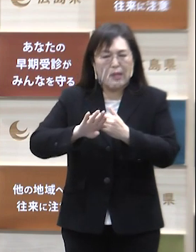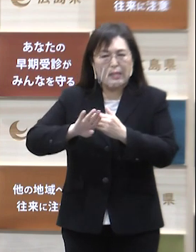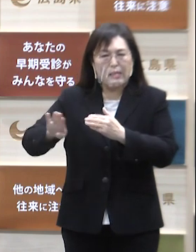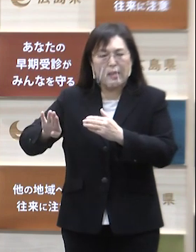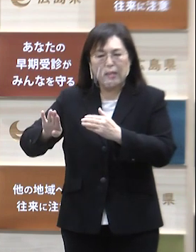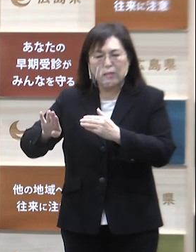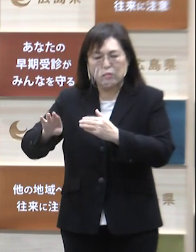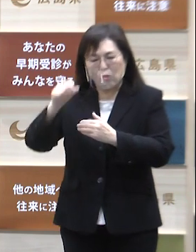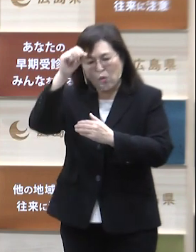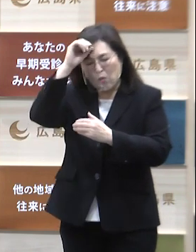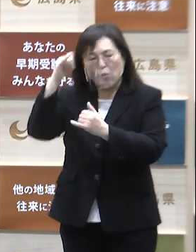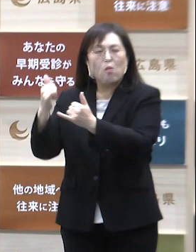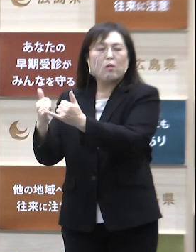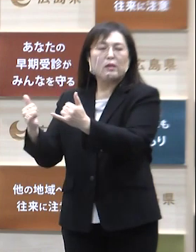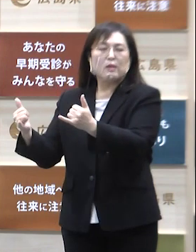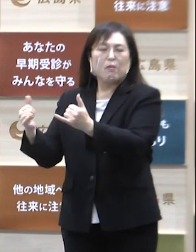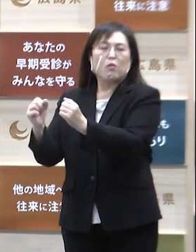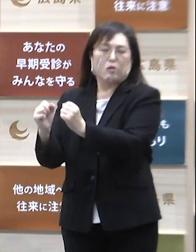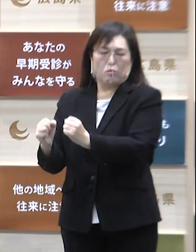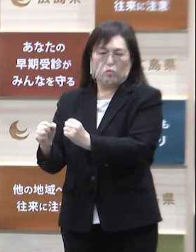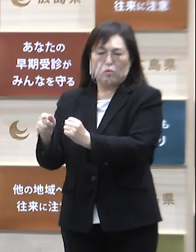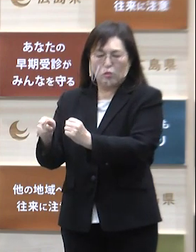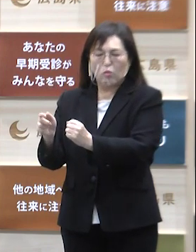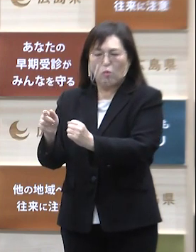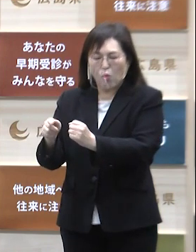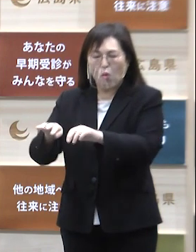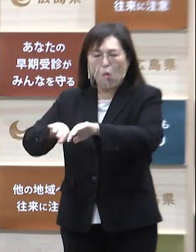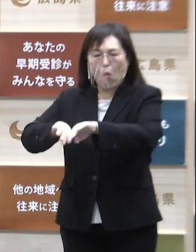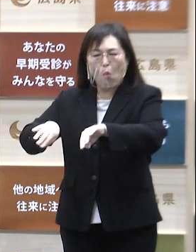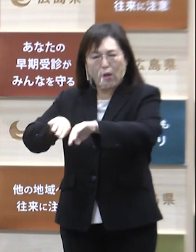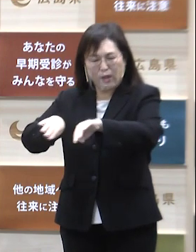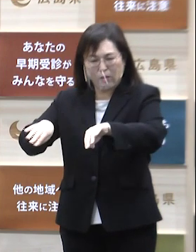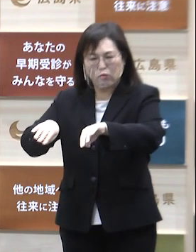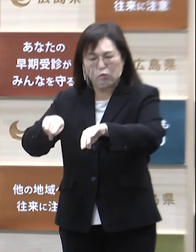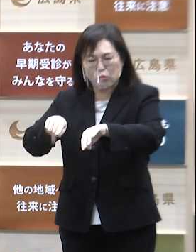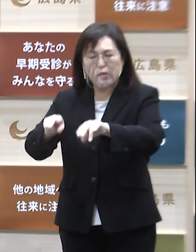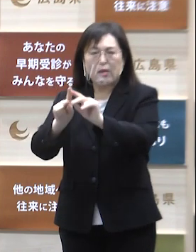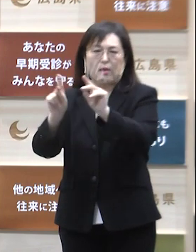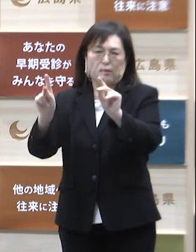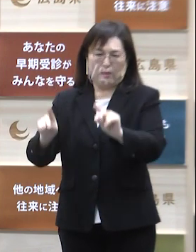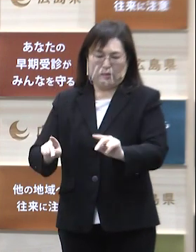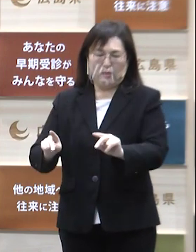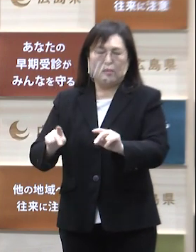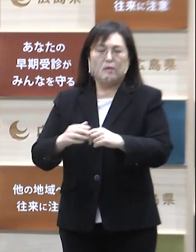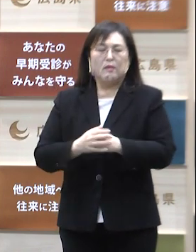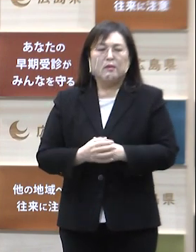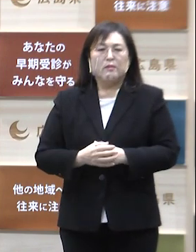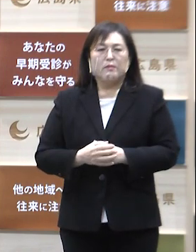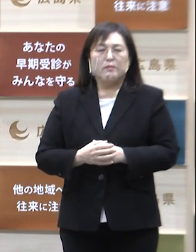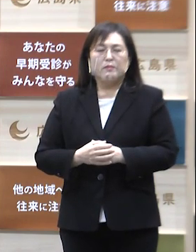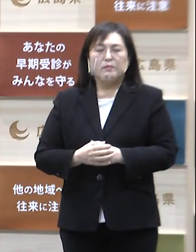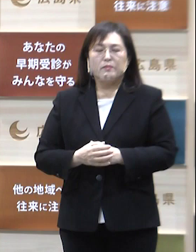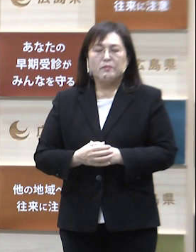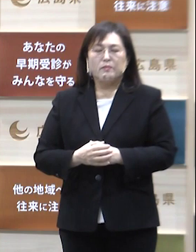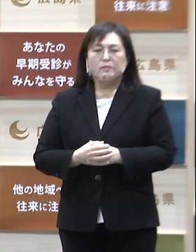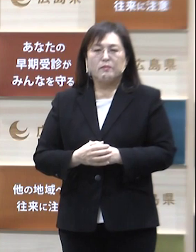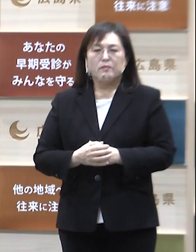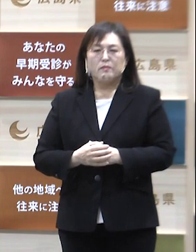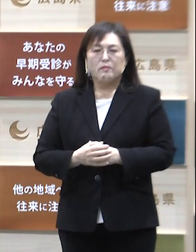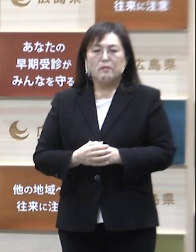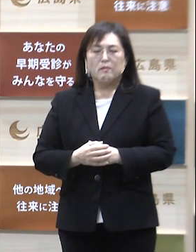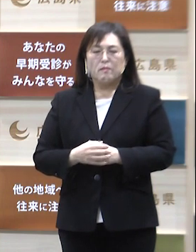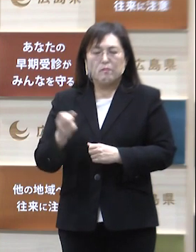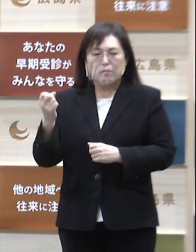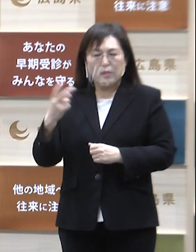まあ、人数がさばききれないとかですね、まあ、いろんな課題があるというふうに思っています。で、きっと